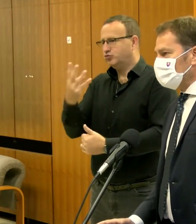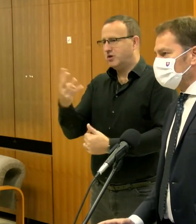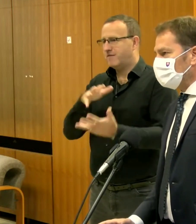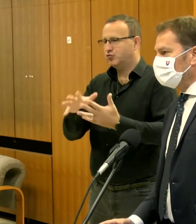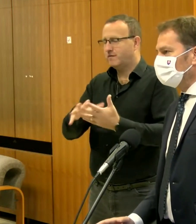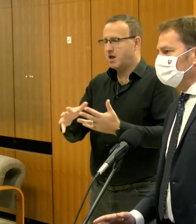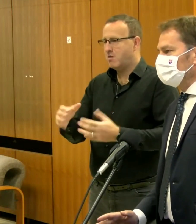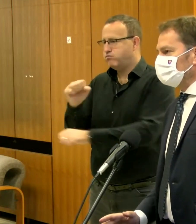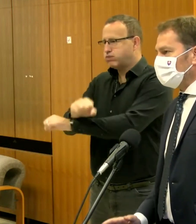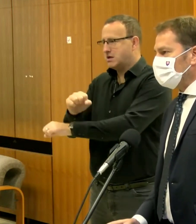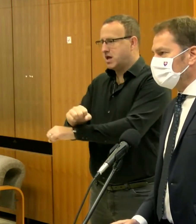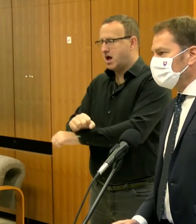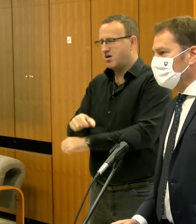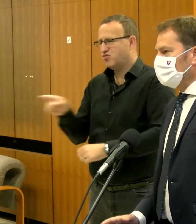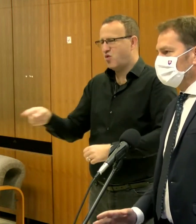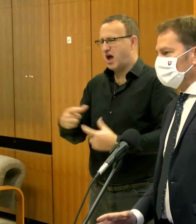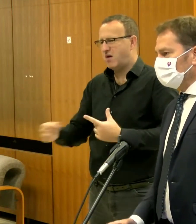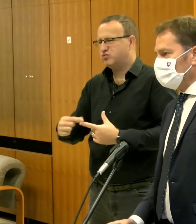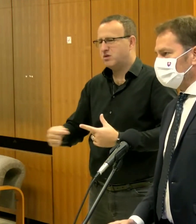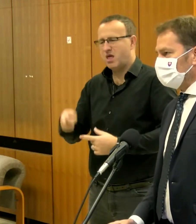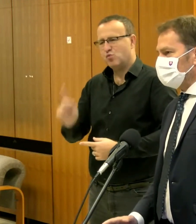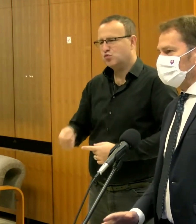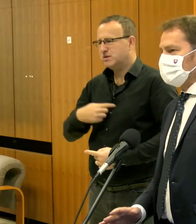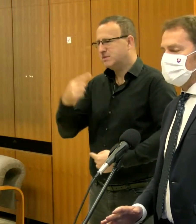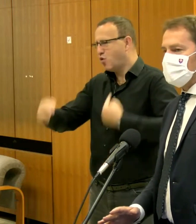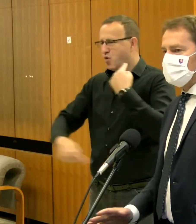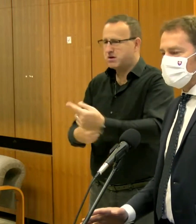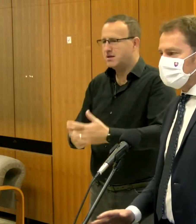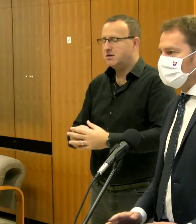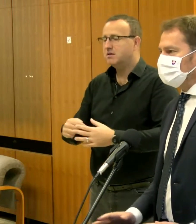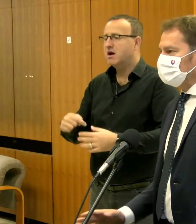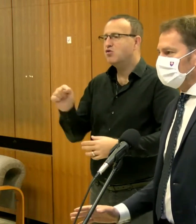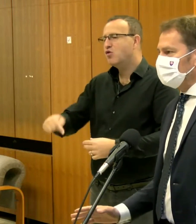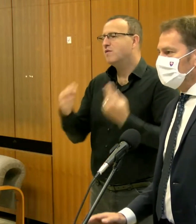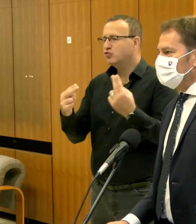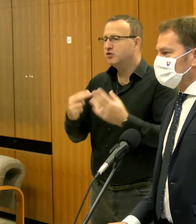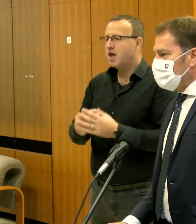absurdné, čo sa stalo, musíme to zvrátiť a toto je dôležité. Všetky nájomné byty